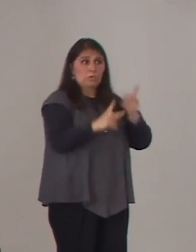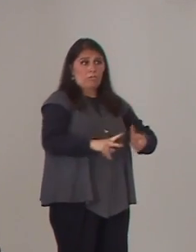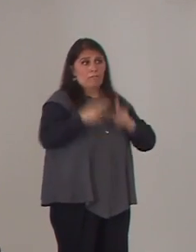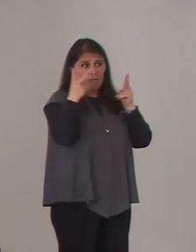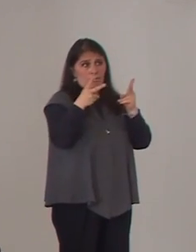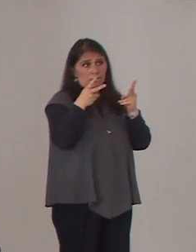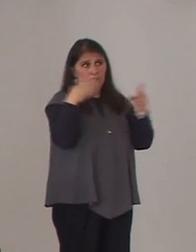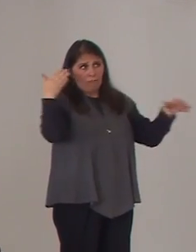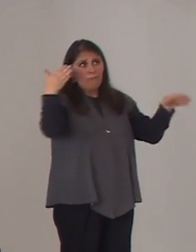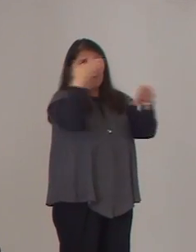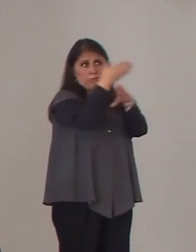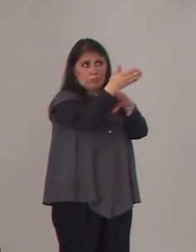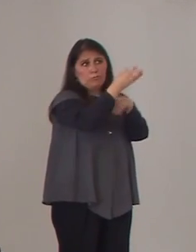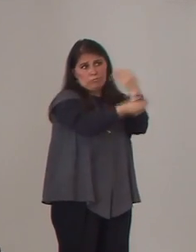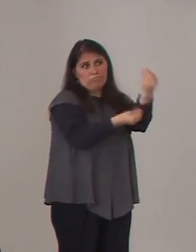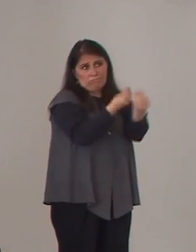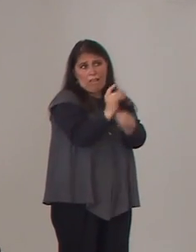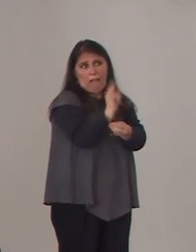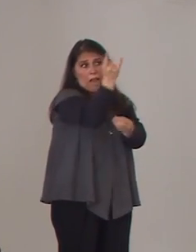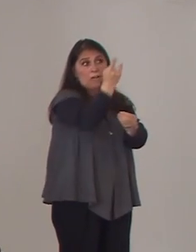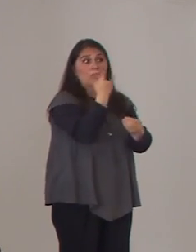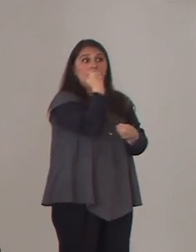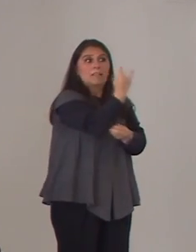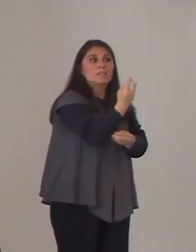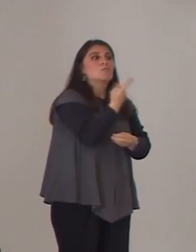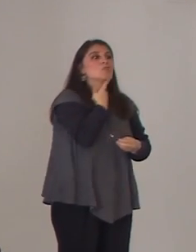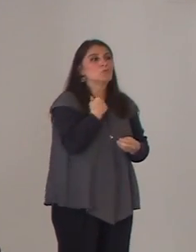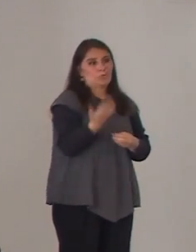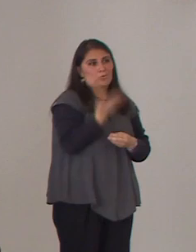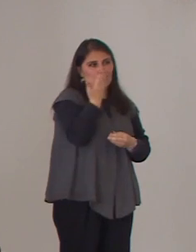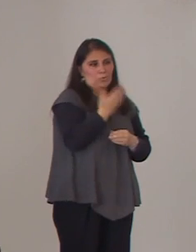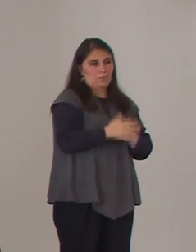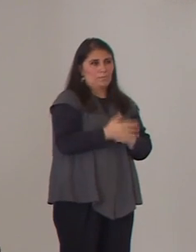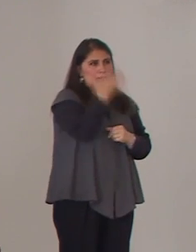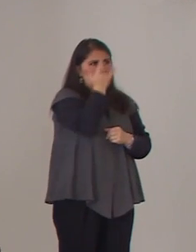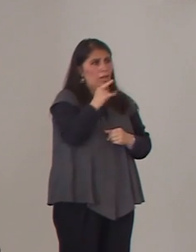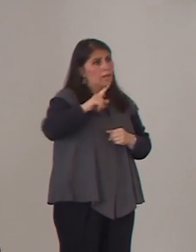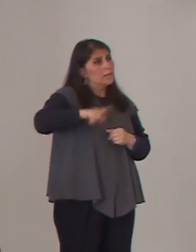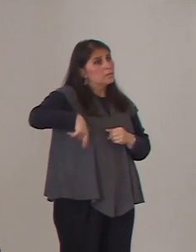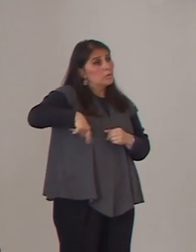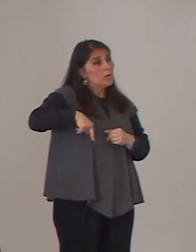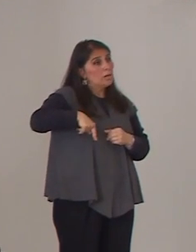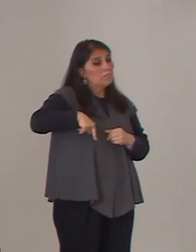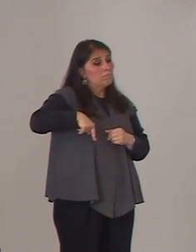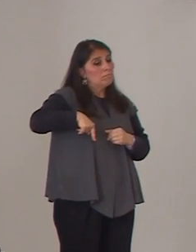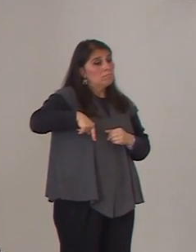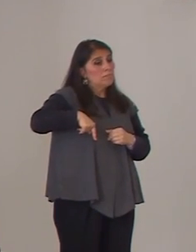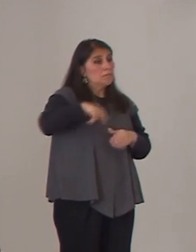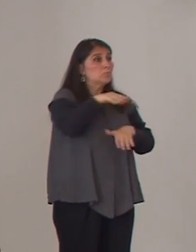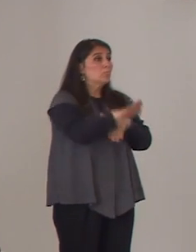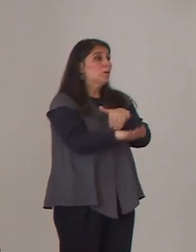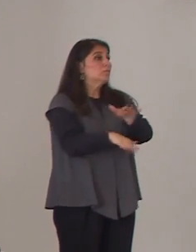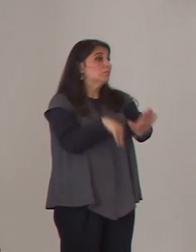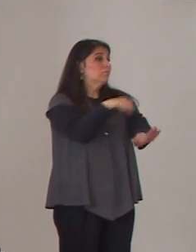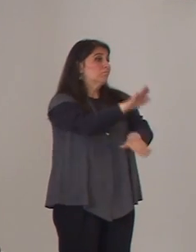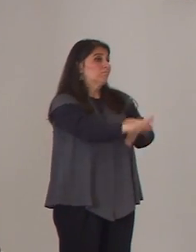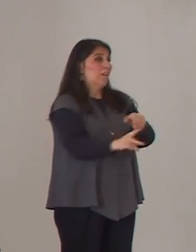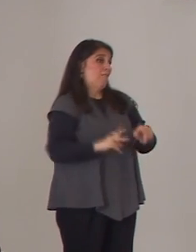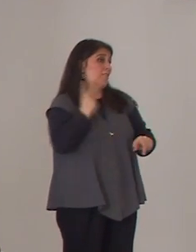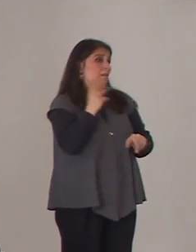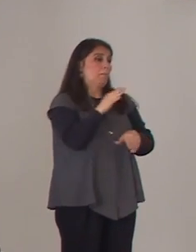vida, porque en fin, la escuela es un paso de la vida misma,